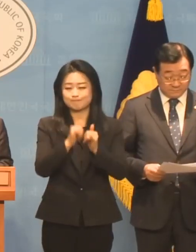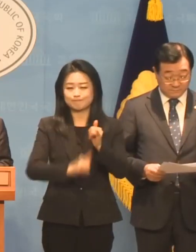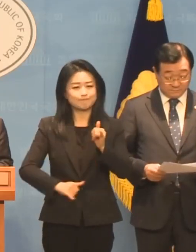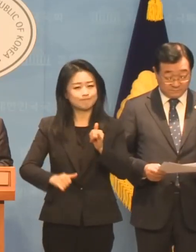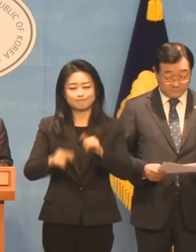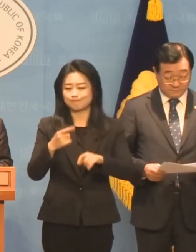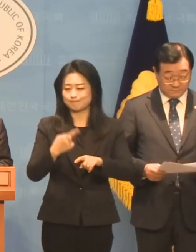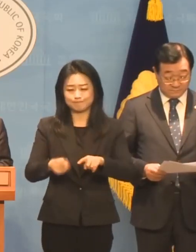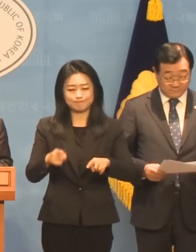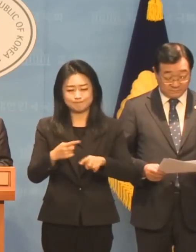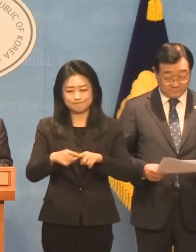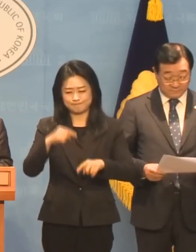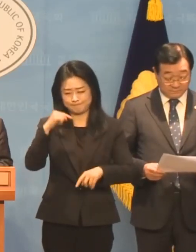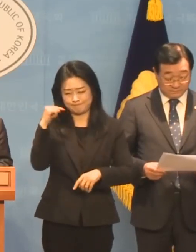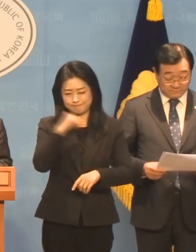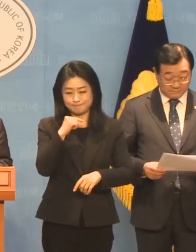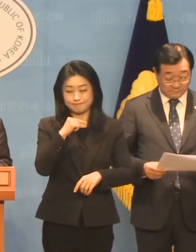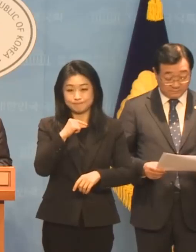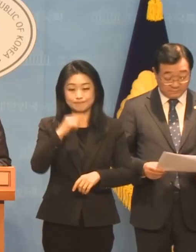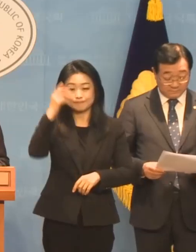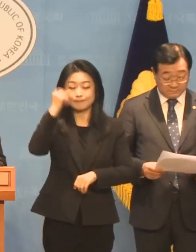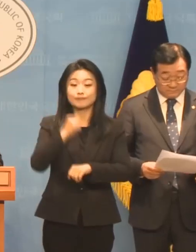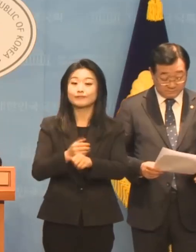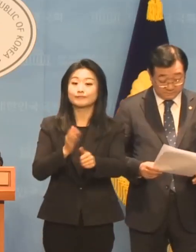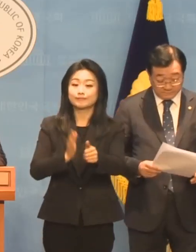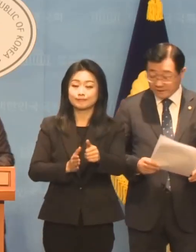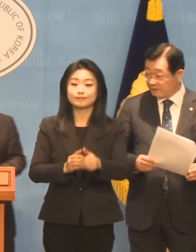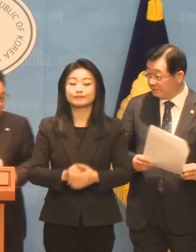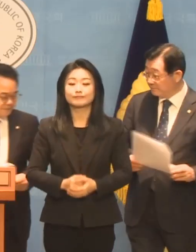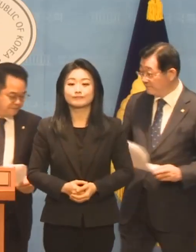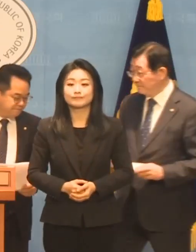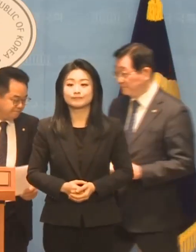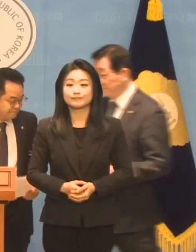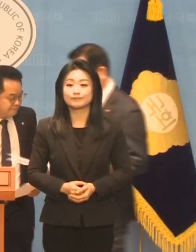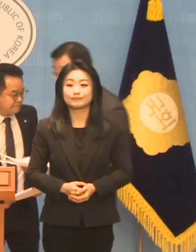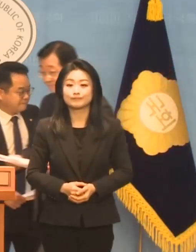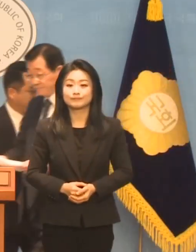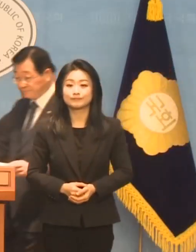못할 것임을 명심해야 합니다.